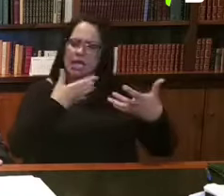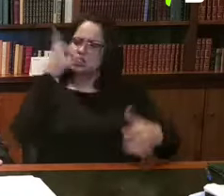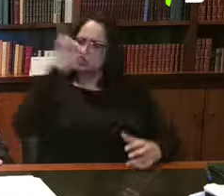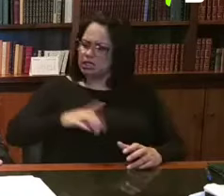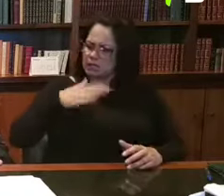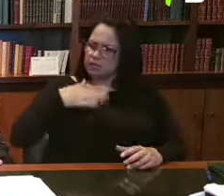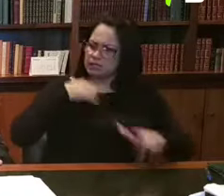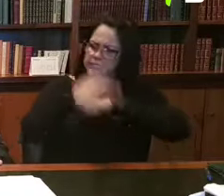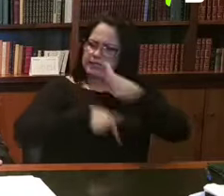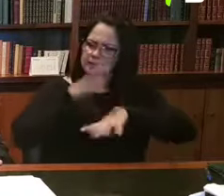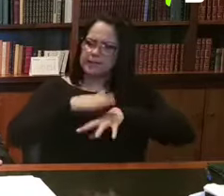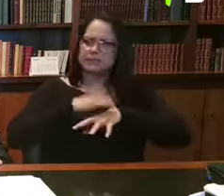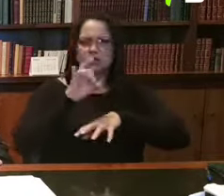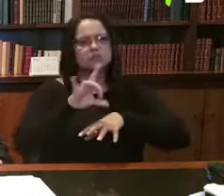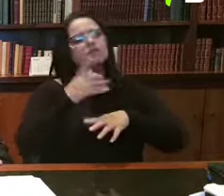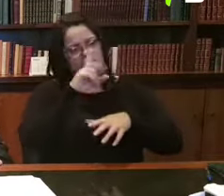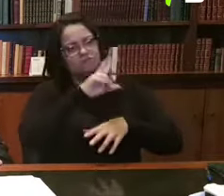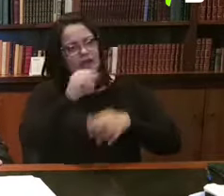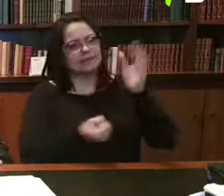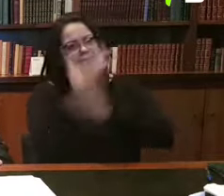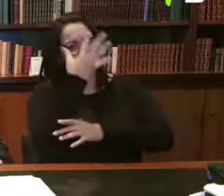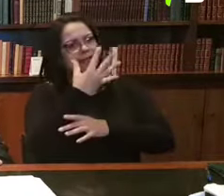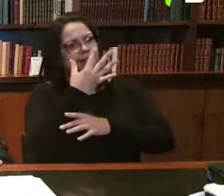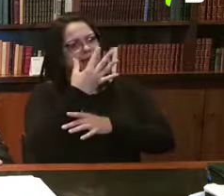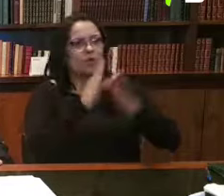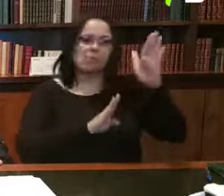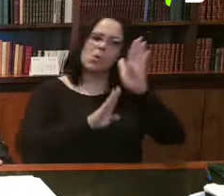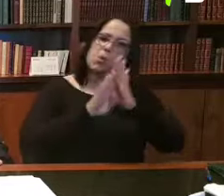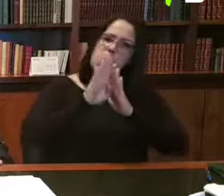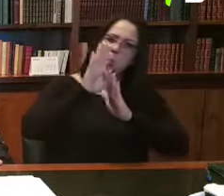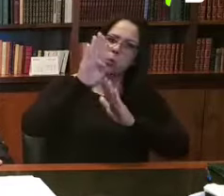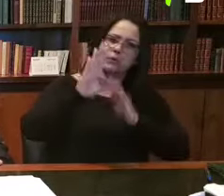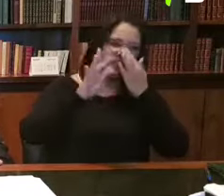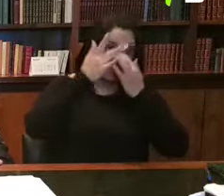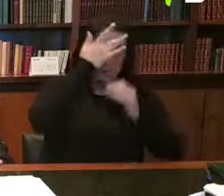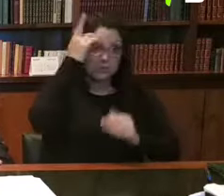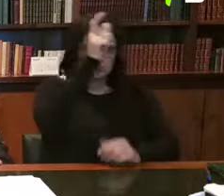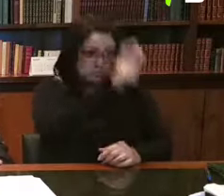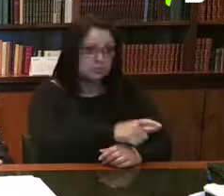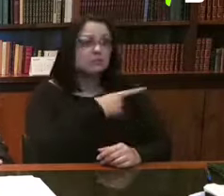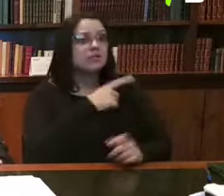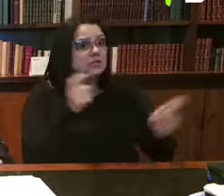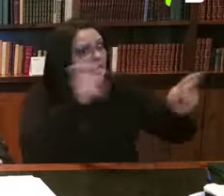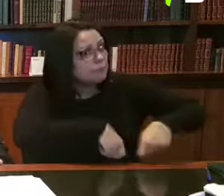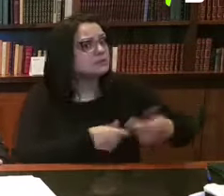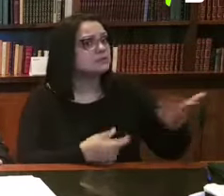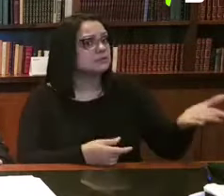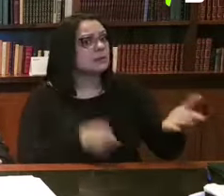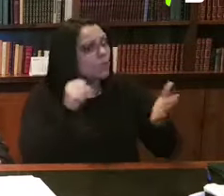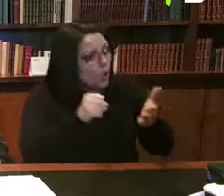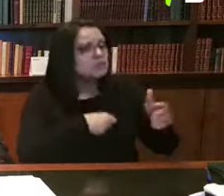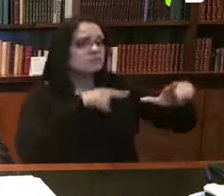conta própria então hoje nós vamos criar uma rampa de ascensão social esse pessoal tem capacitar pode entregar sem encargos